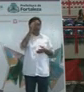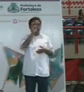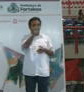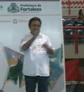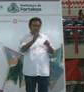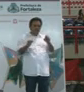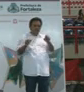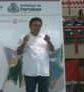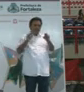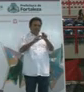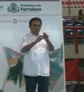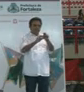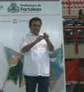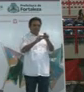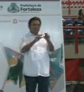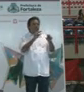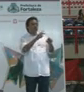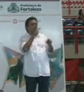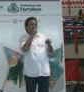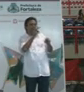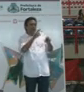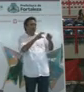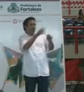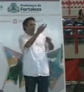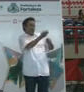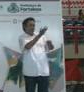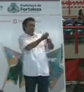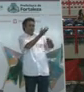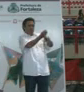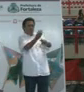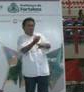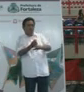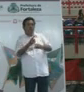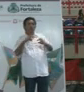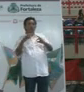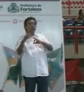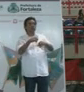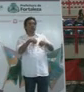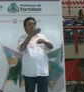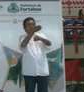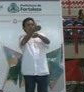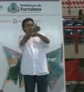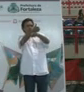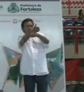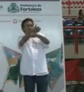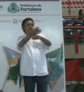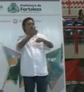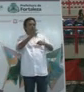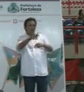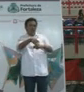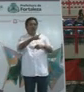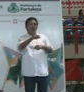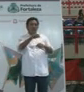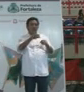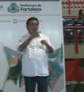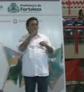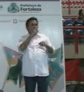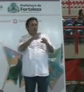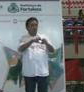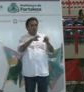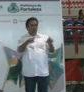pendrive, quem ainda é do tempo do disquete também tem tudo. Tem uma filmadora, tem um gravador, é um computador de última